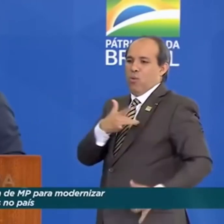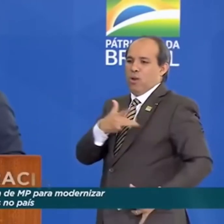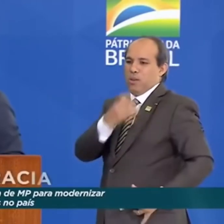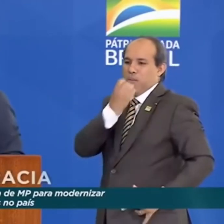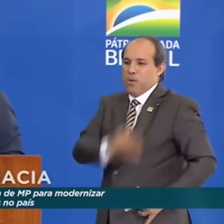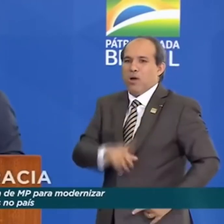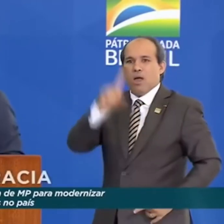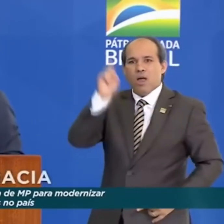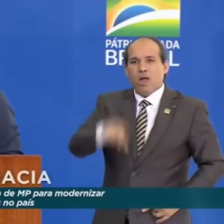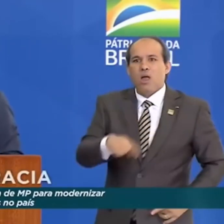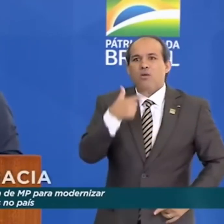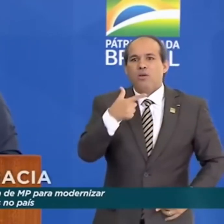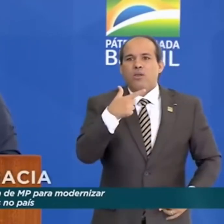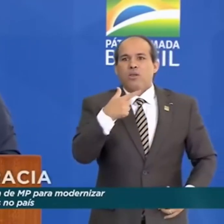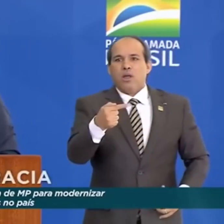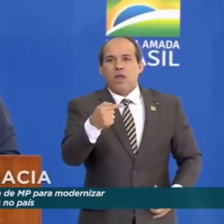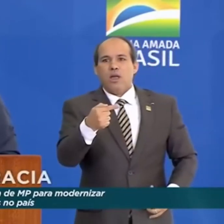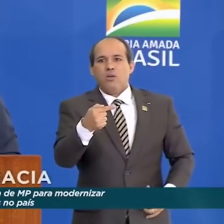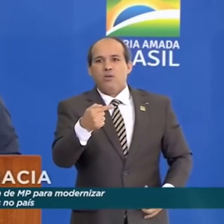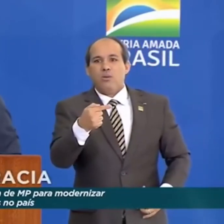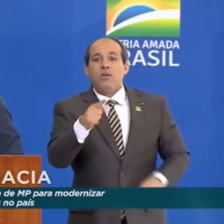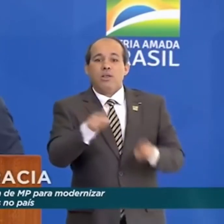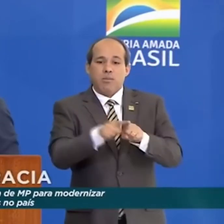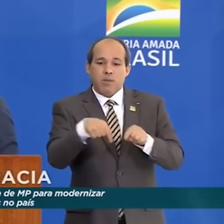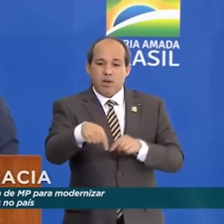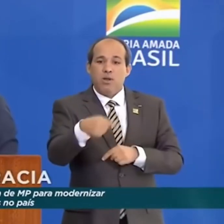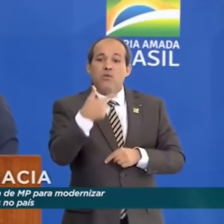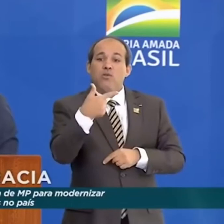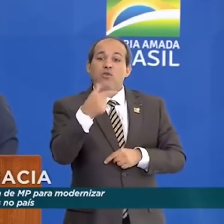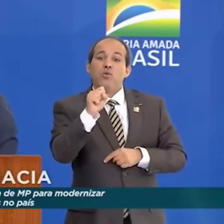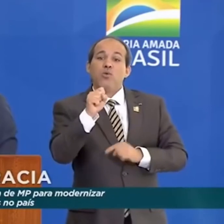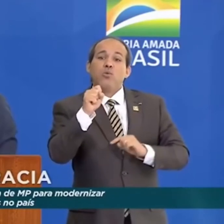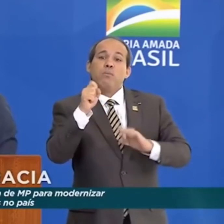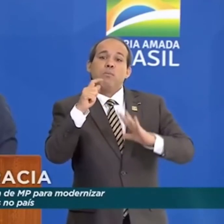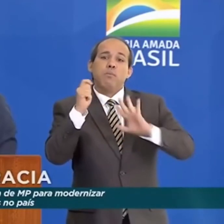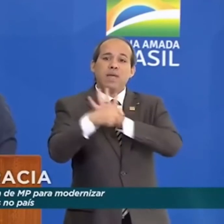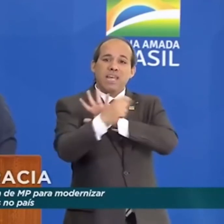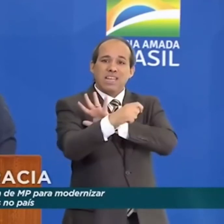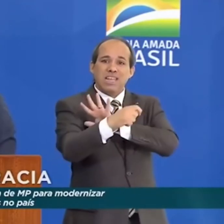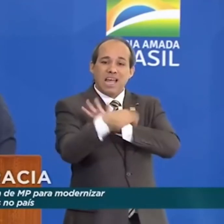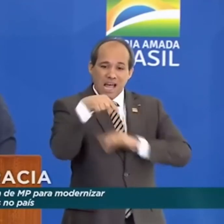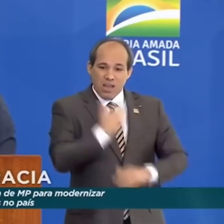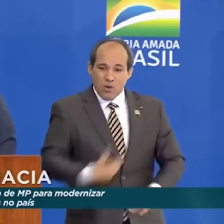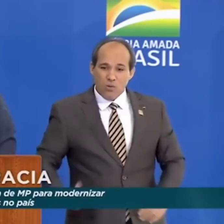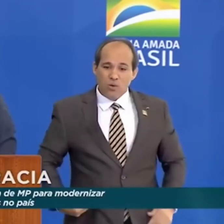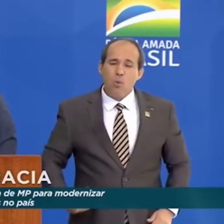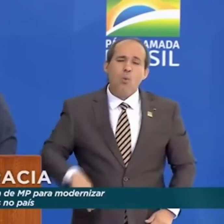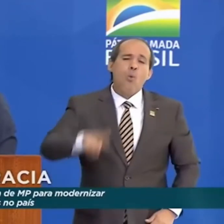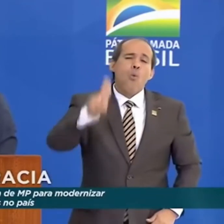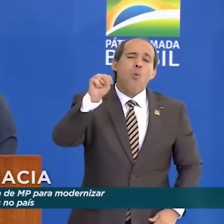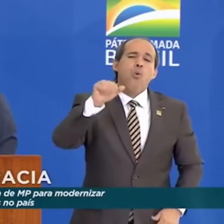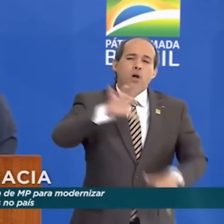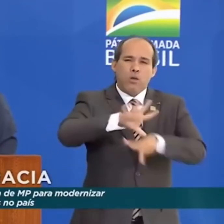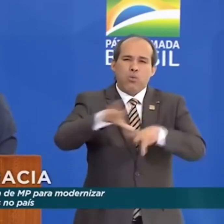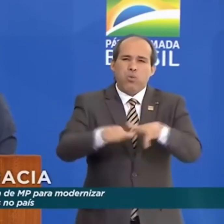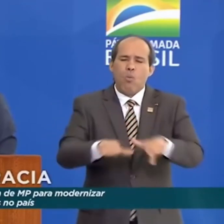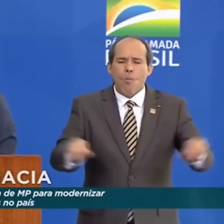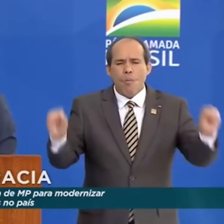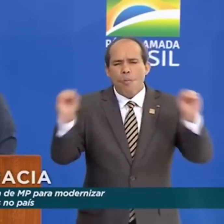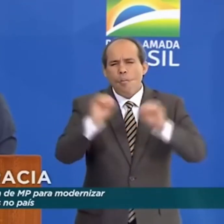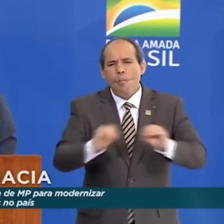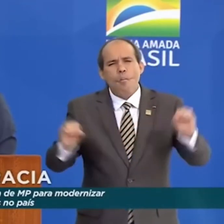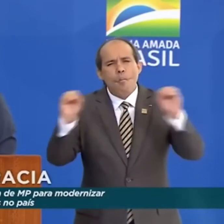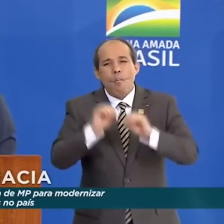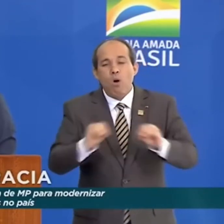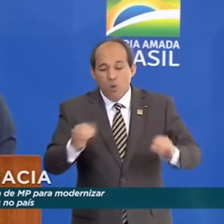o 27º, caminhando para o 28º mês de um governo sem corrupção. De um governo